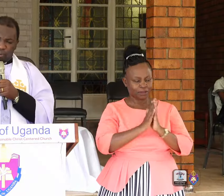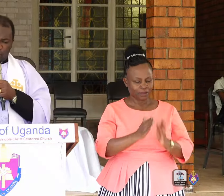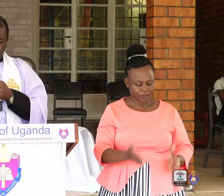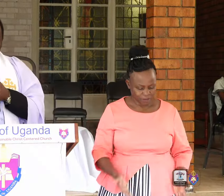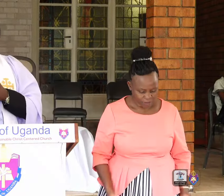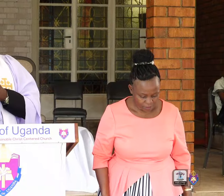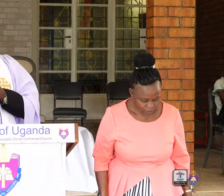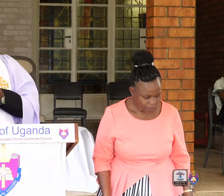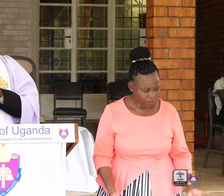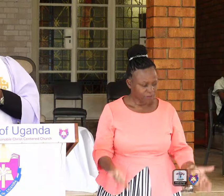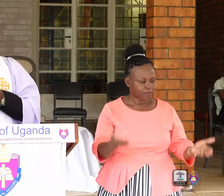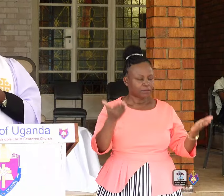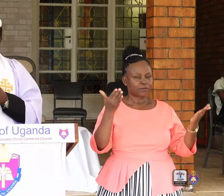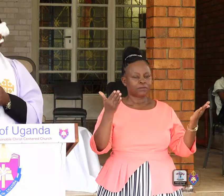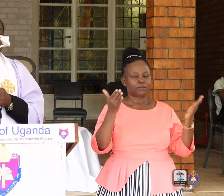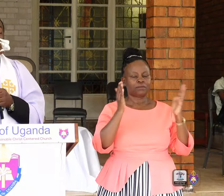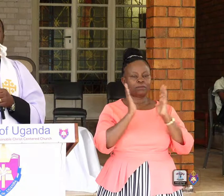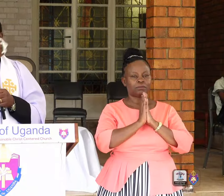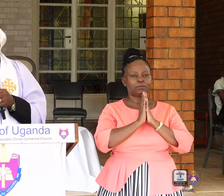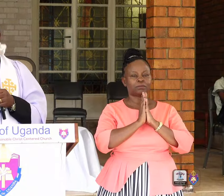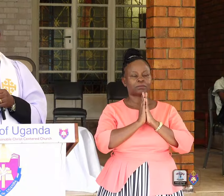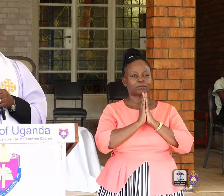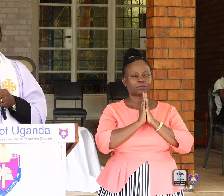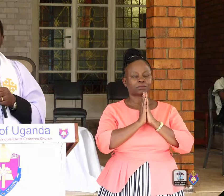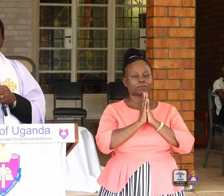ku bigere byammwe ate tusabe